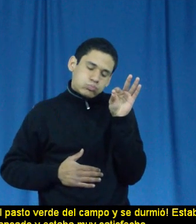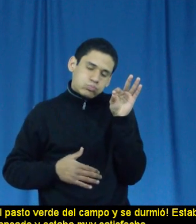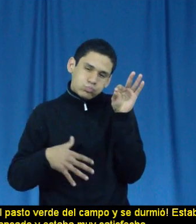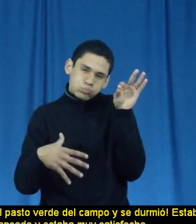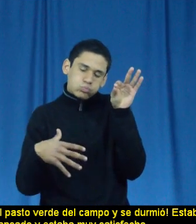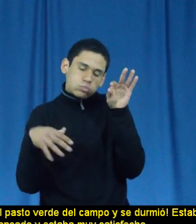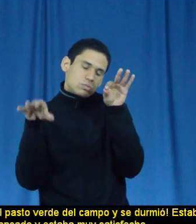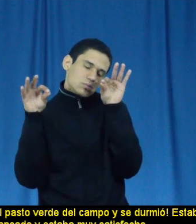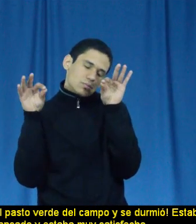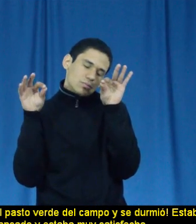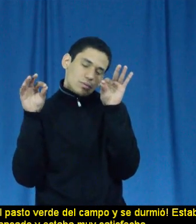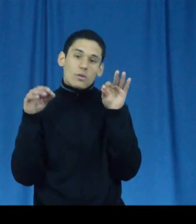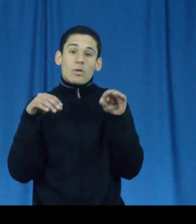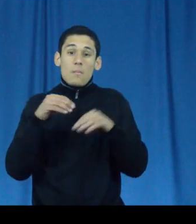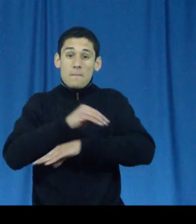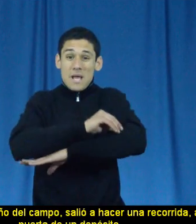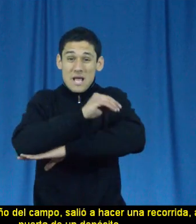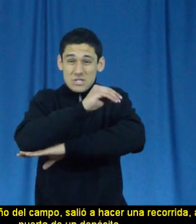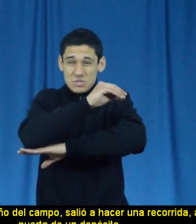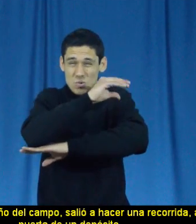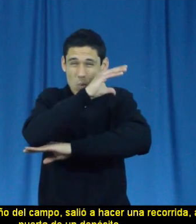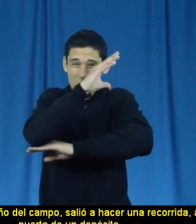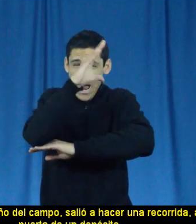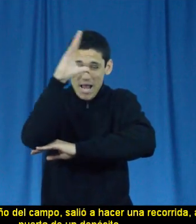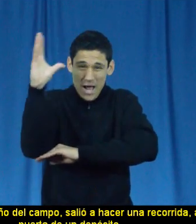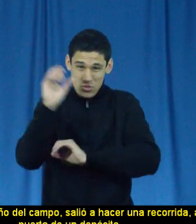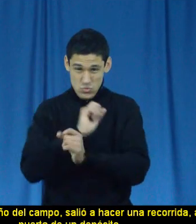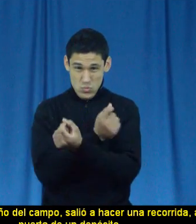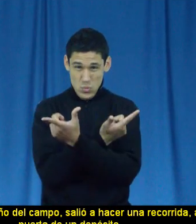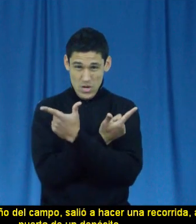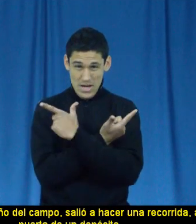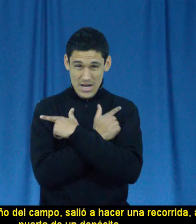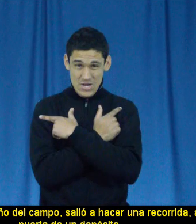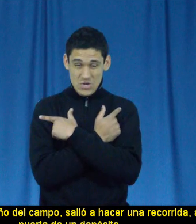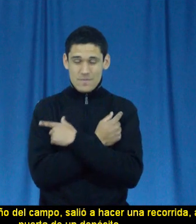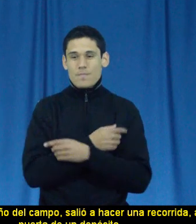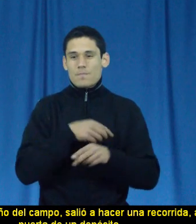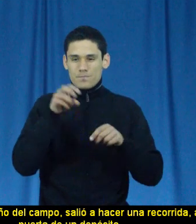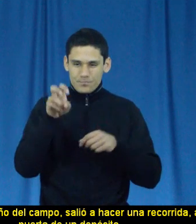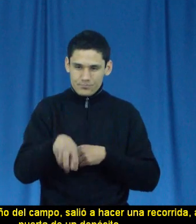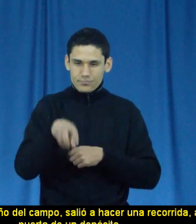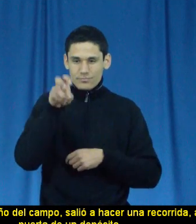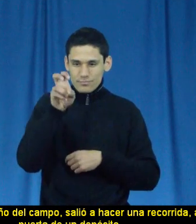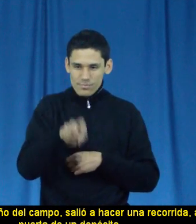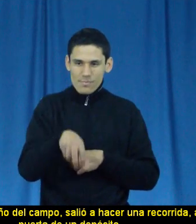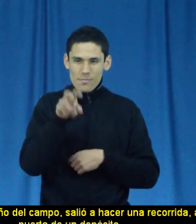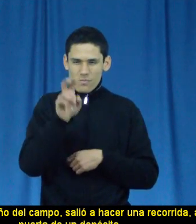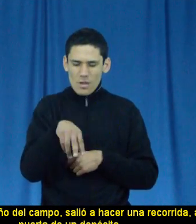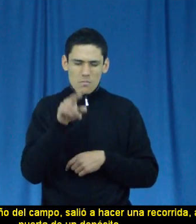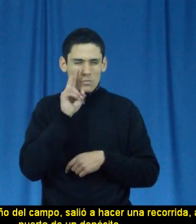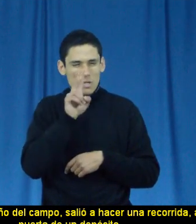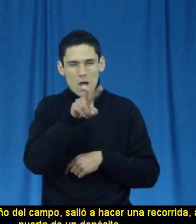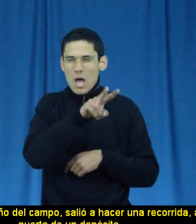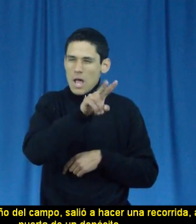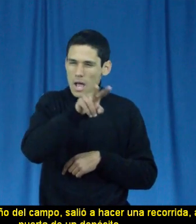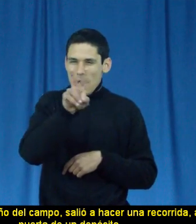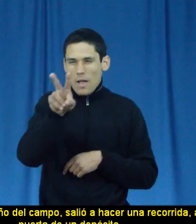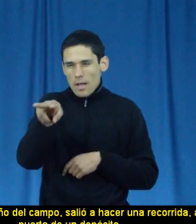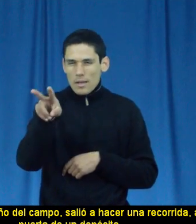Estaba muy cansado y estaba muy satisfecho. Al amanecer, el dueño del campo